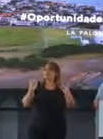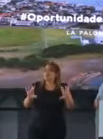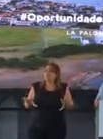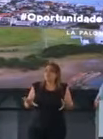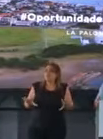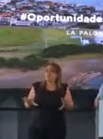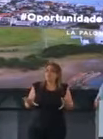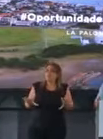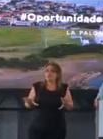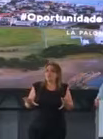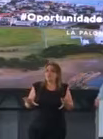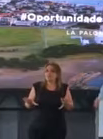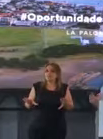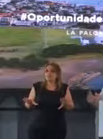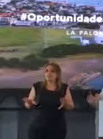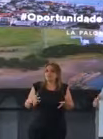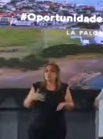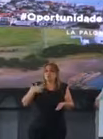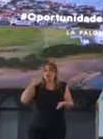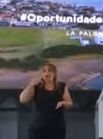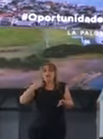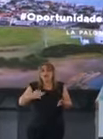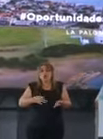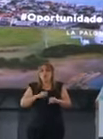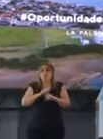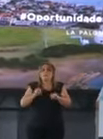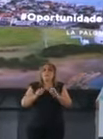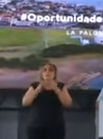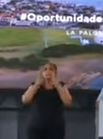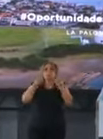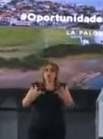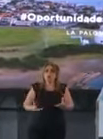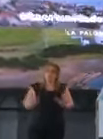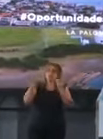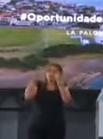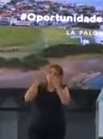abrir, creo yo, si cambiamos el gobierno.